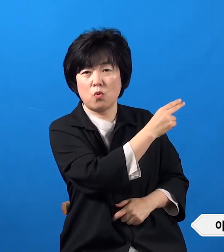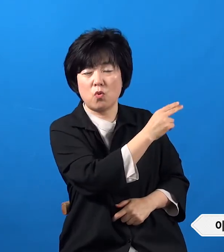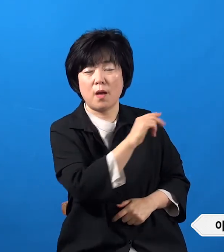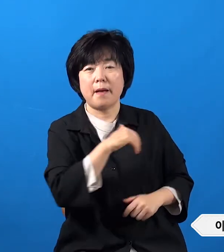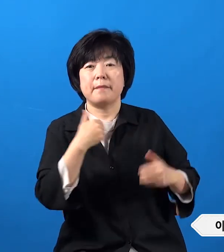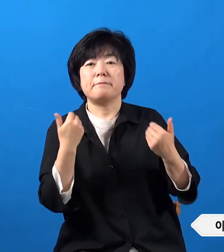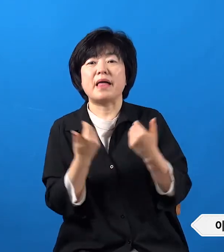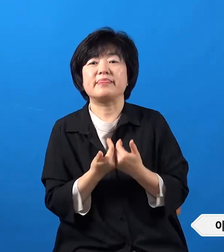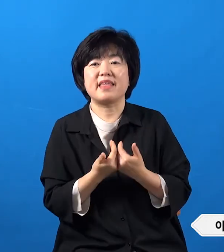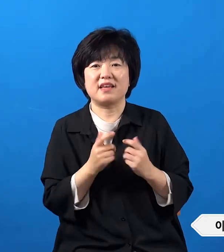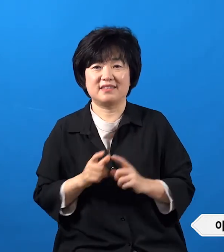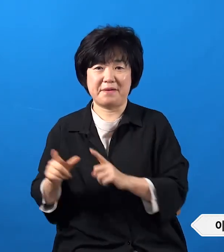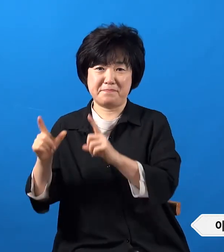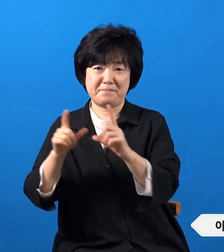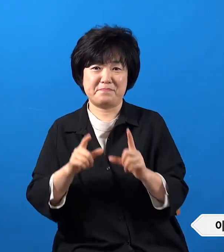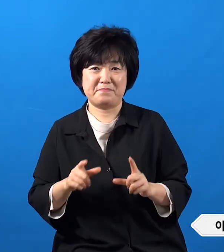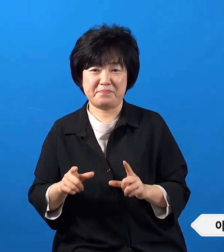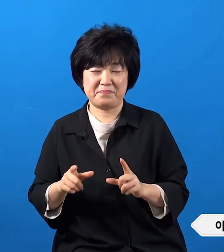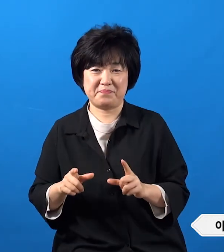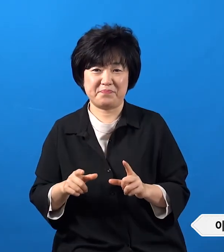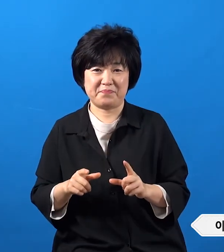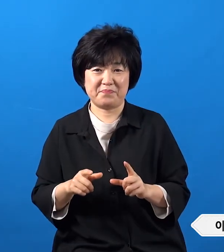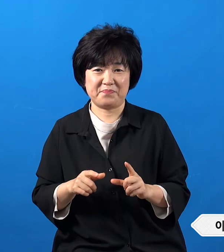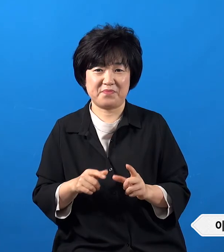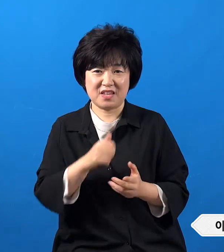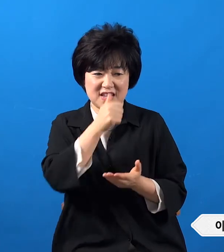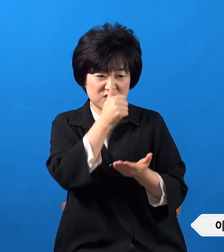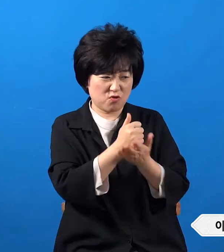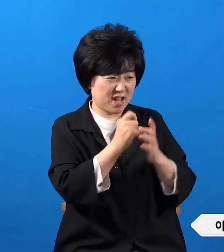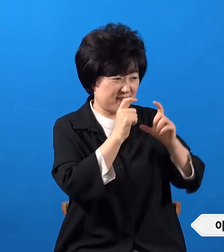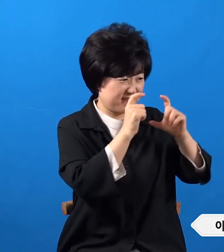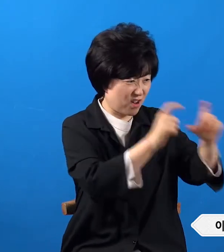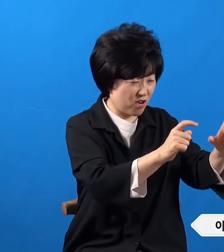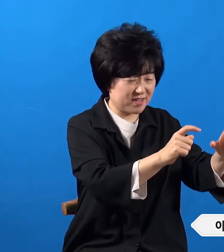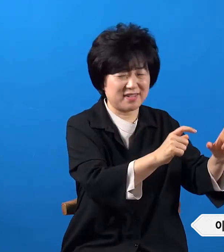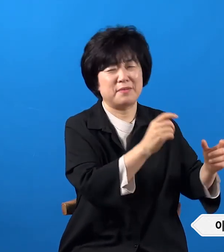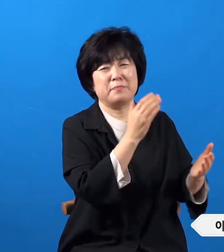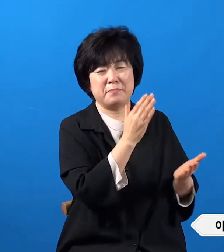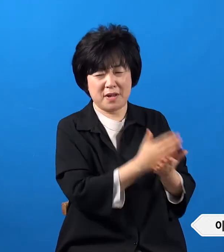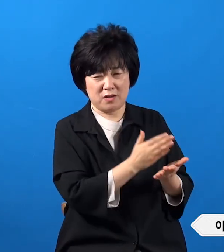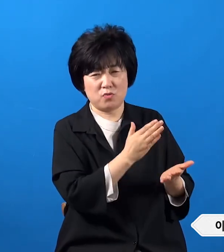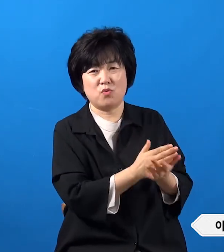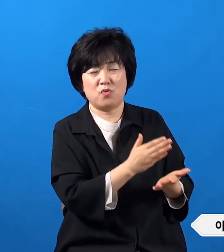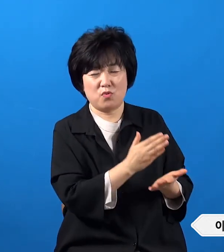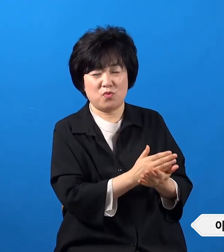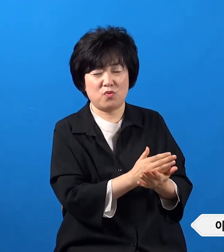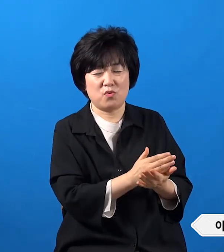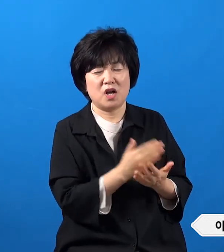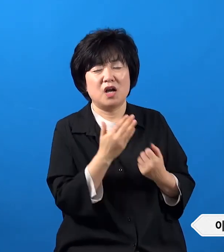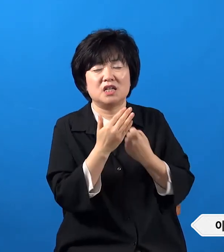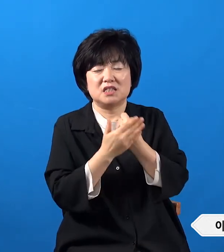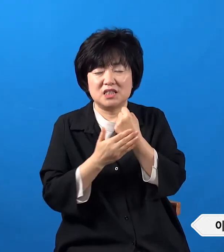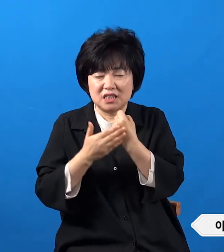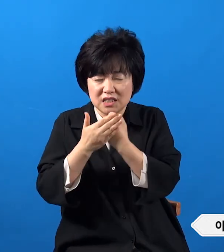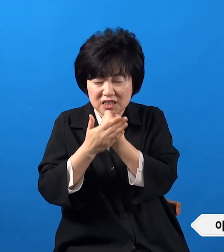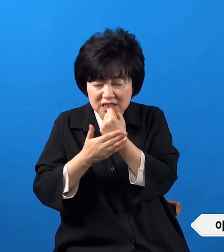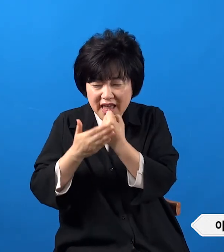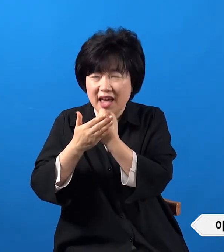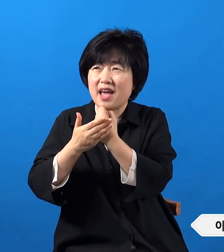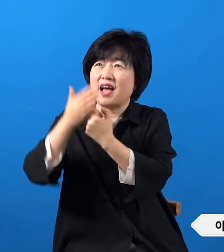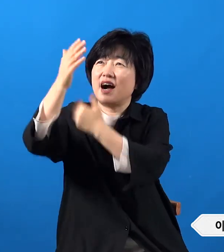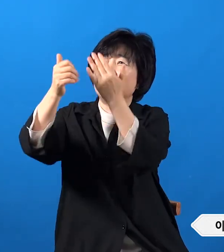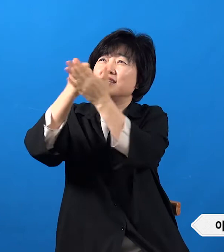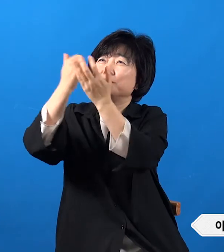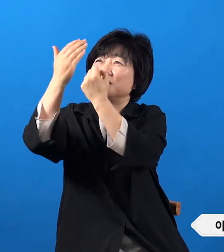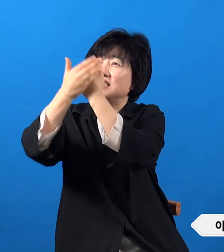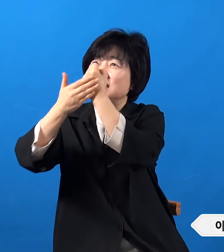삶, 반대의 삶이 뭘까요? 정죄의 영에 사로잡힌 사람의 반대는 뭘까요? 은혜의 영에